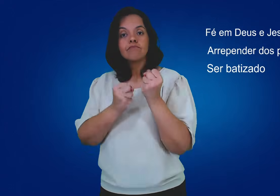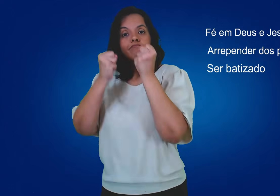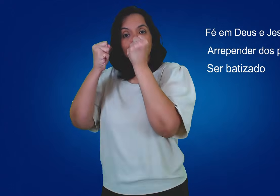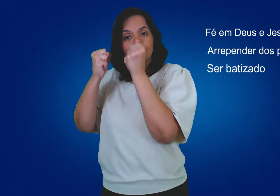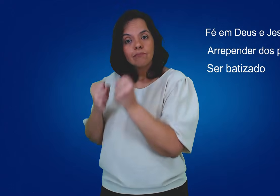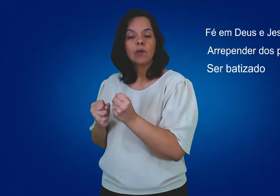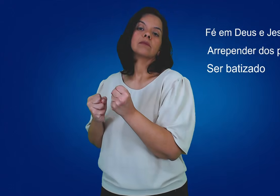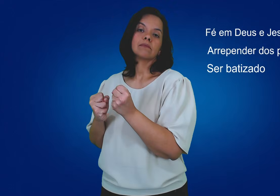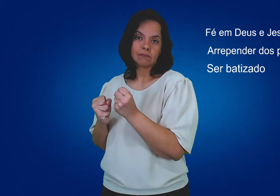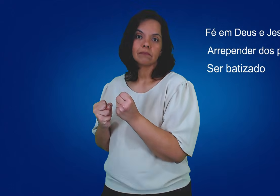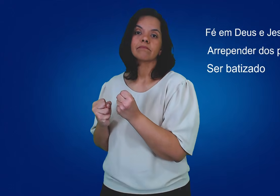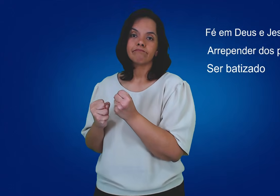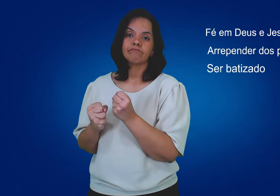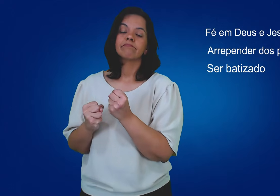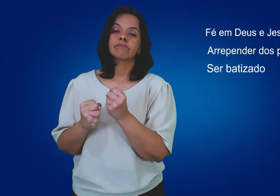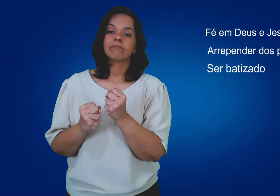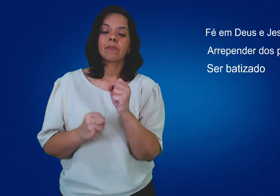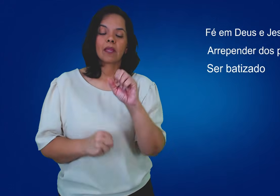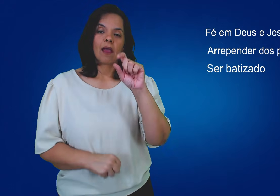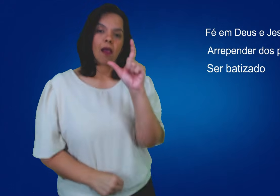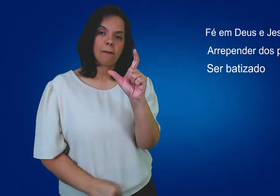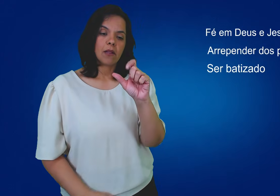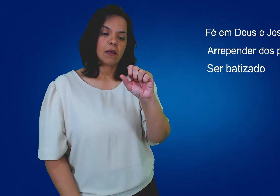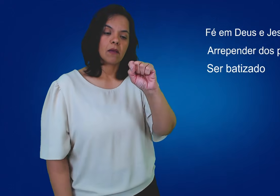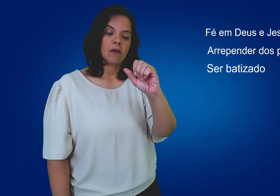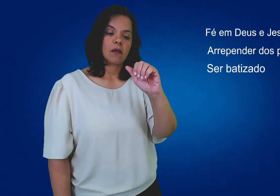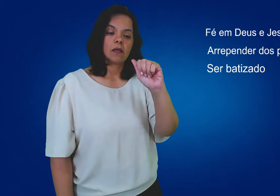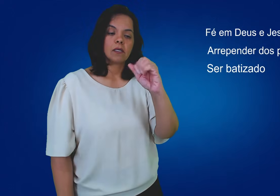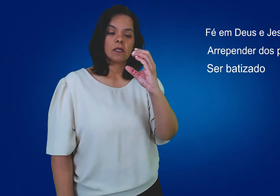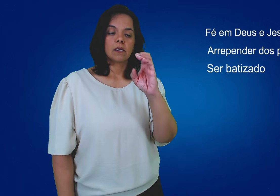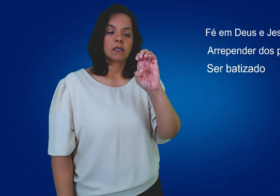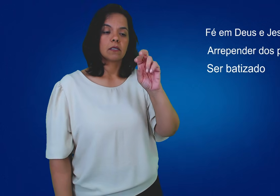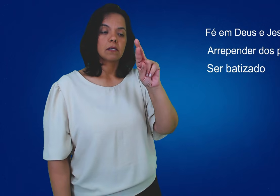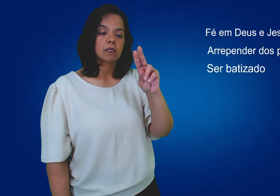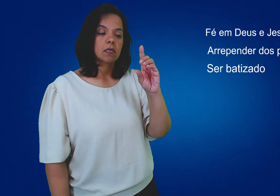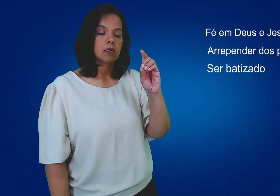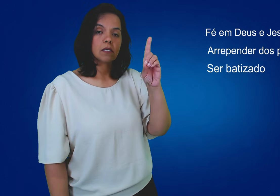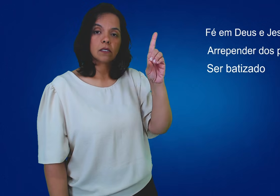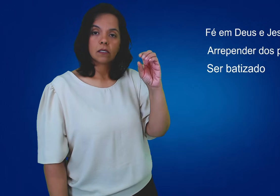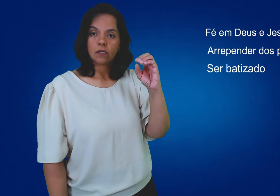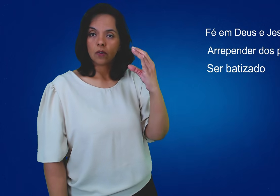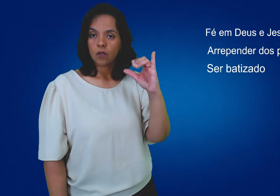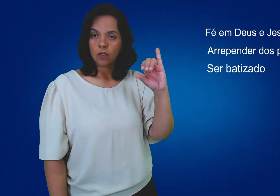elas recebem a autoridade para realizar o batismo.